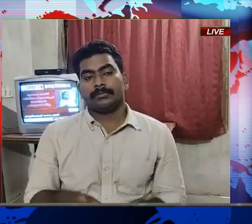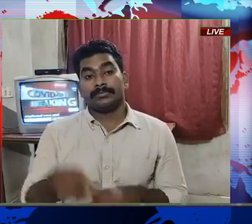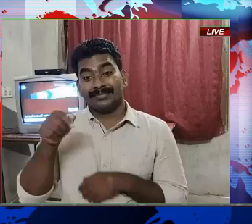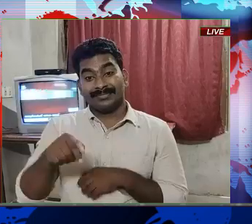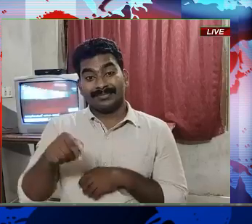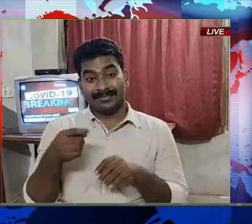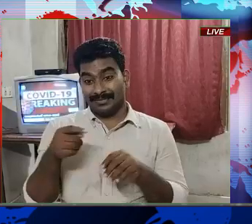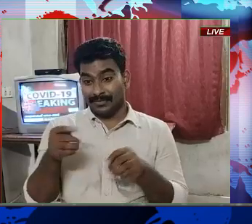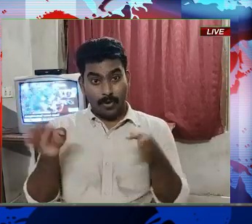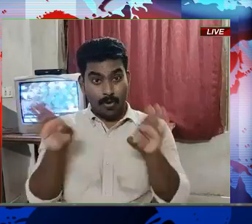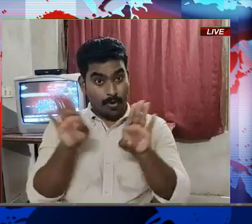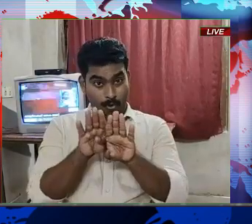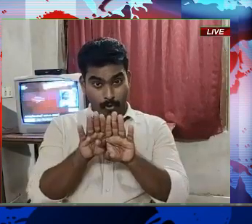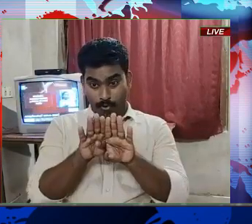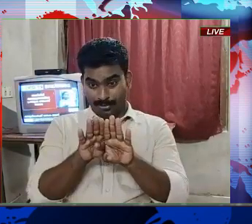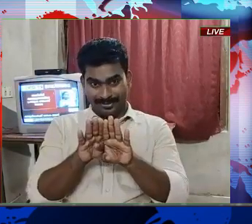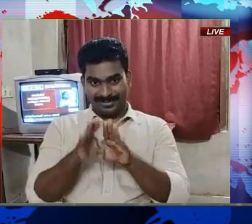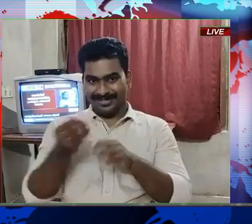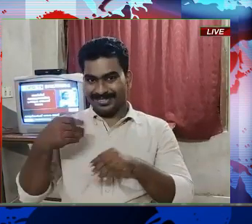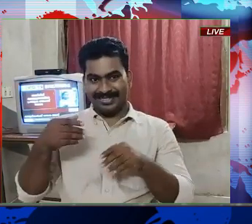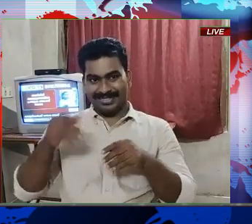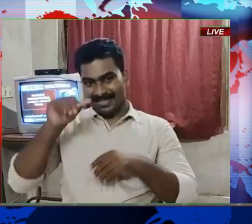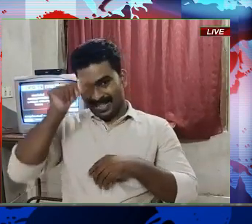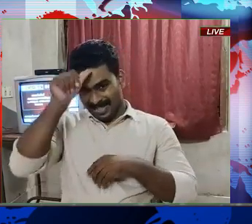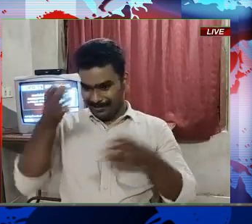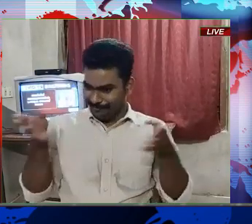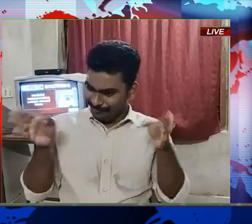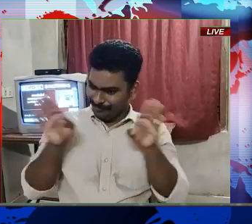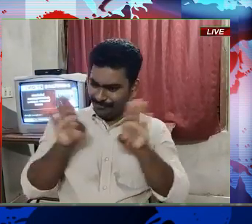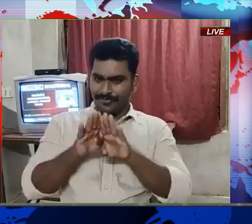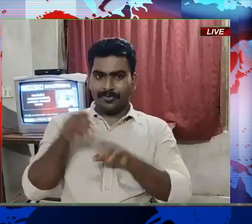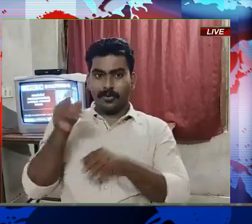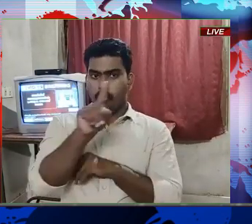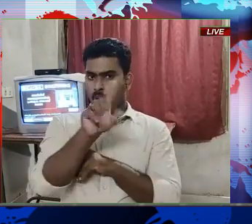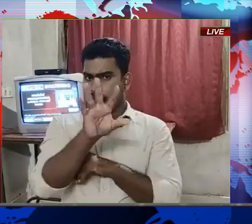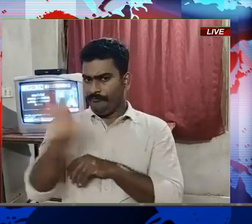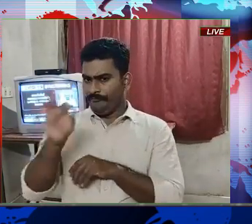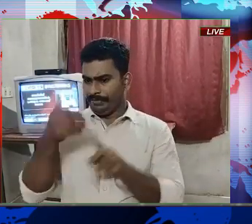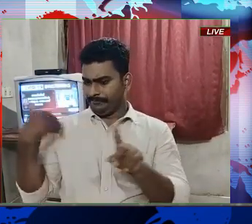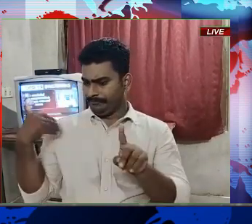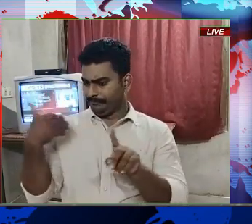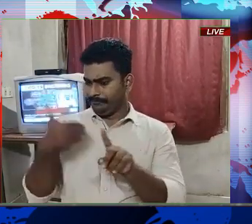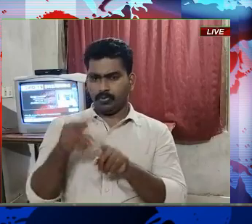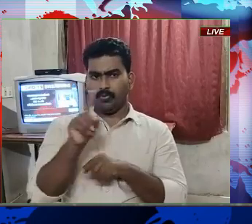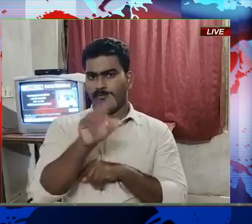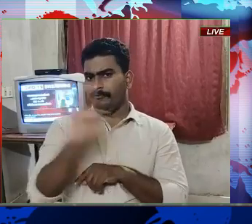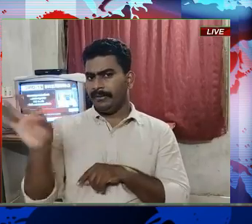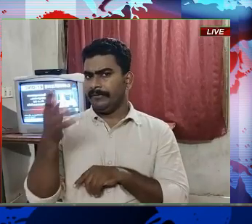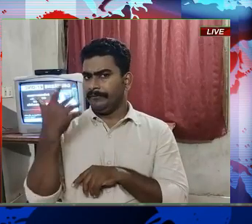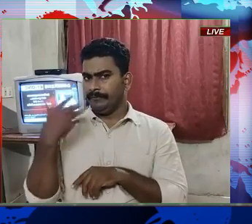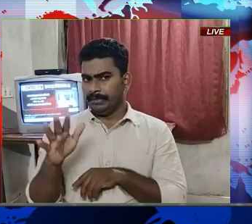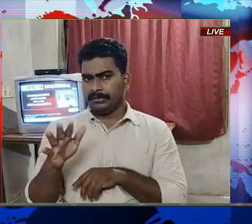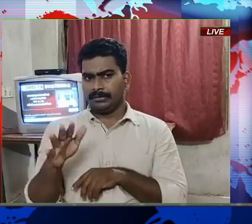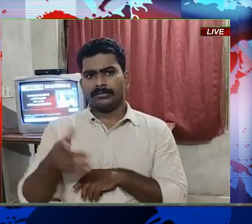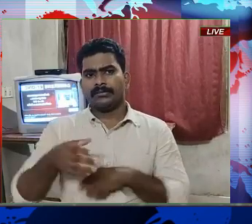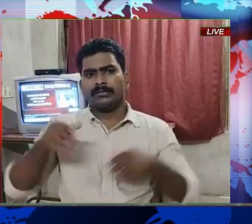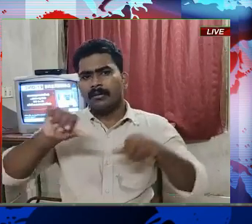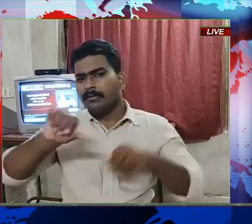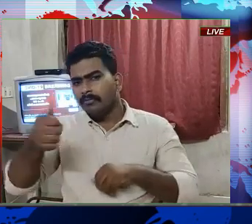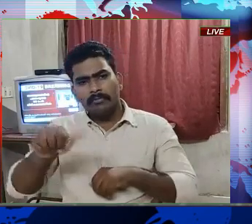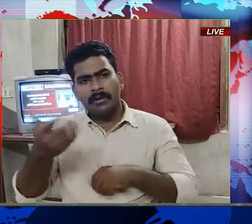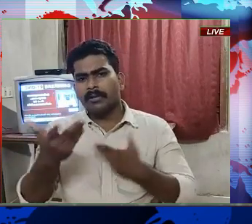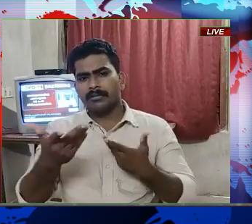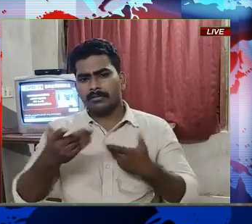നല്ല നിർദ്ദേശമാണ്. അദ്ദേഹം പൊതുവിൽ സാലറി ചാലഞ്ചിനെ സ്വാഗതം ചെയ്യാനുണ്ടായത്. അതിൽ അദ്ദേഹം ചൂണ്ടിക്കാണിച്ചത് എല്ലാവരെയും